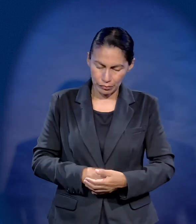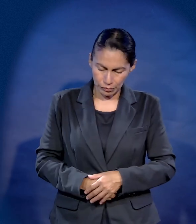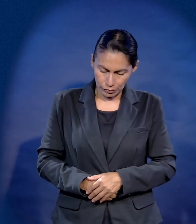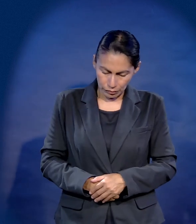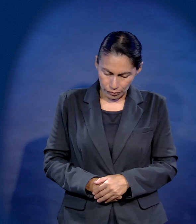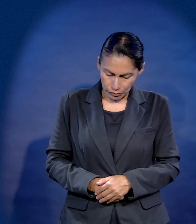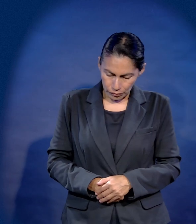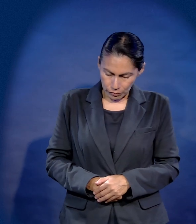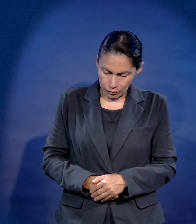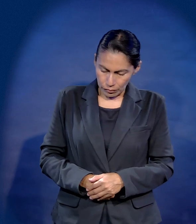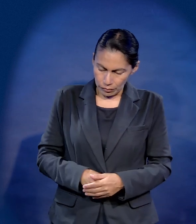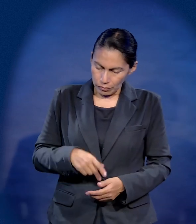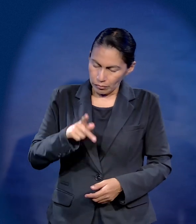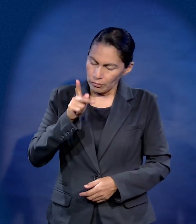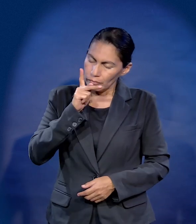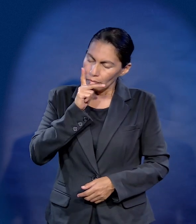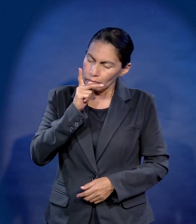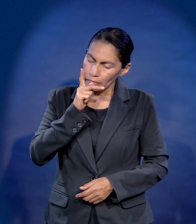Oremos juntos.